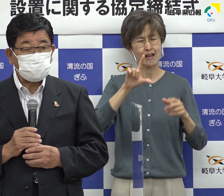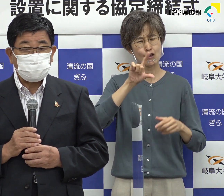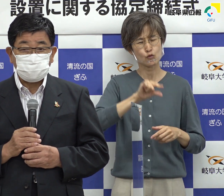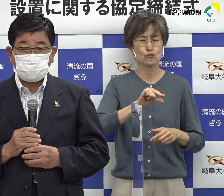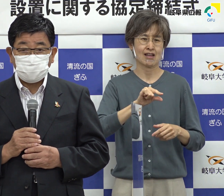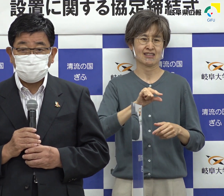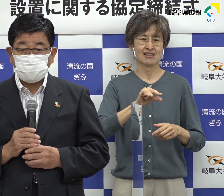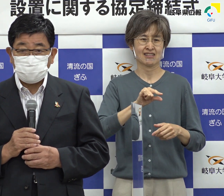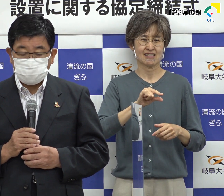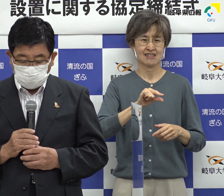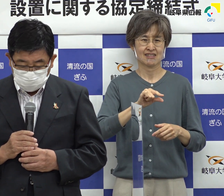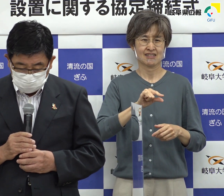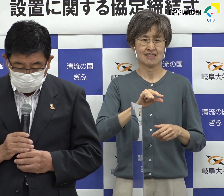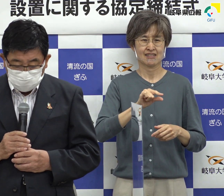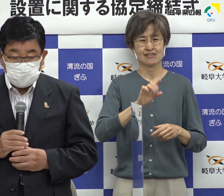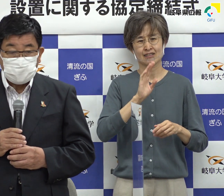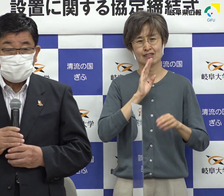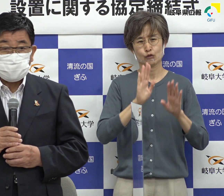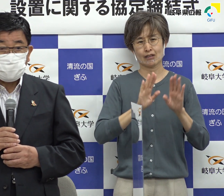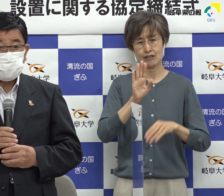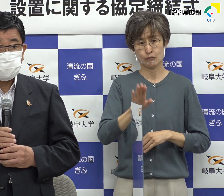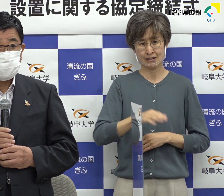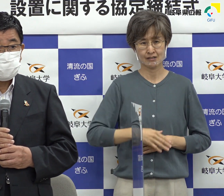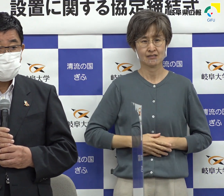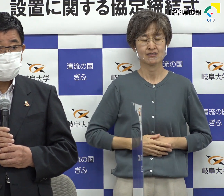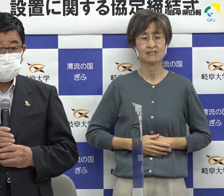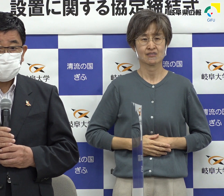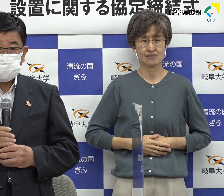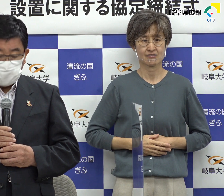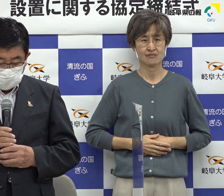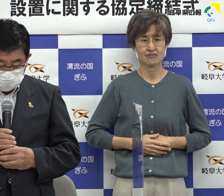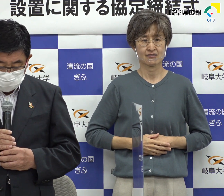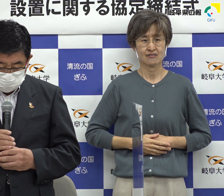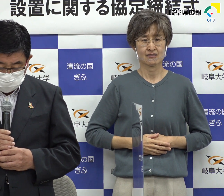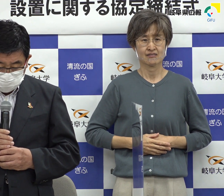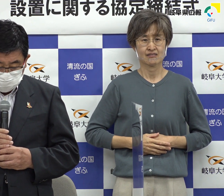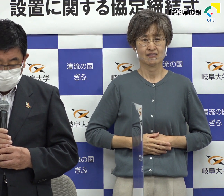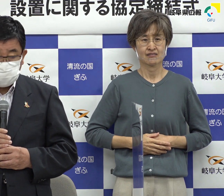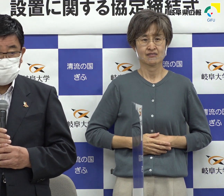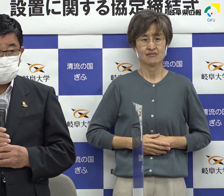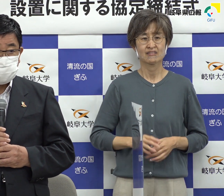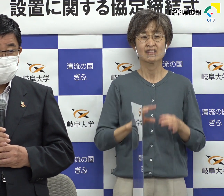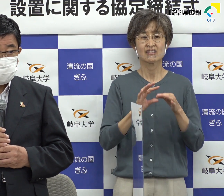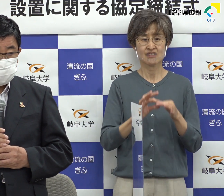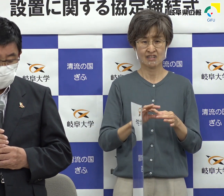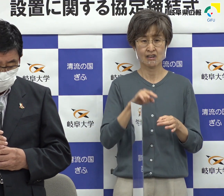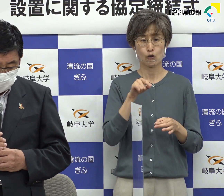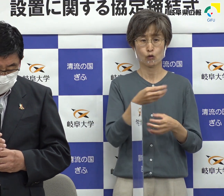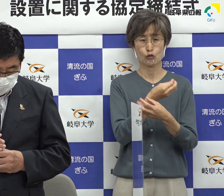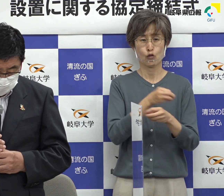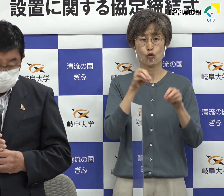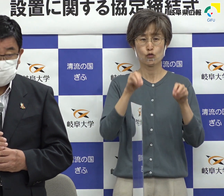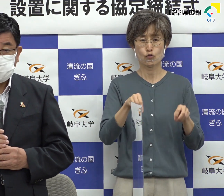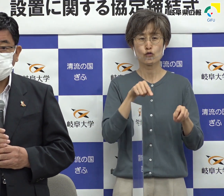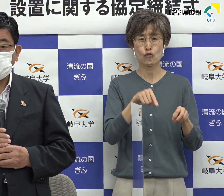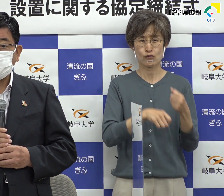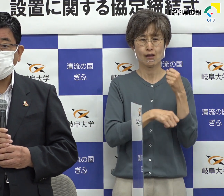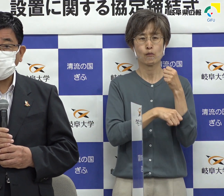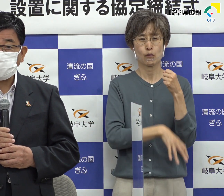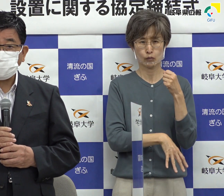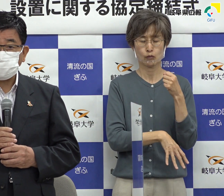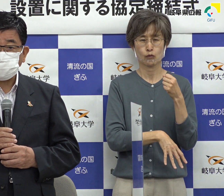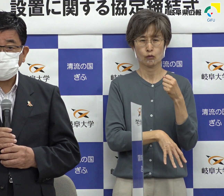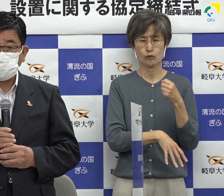という実態もございますし、大いにそういう意味でこの協定に基づいてしっかりと